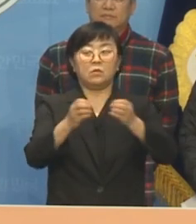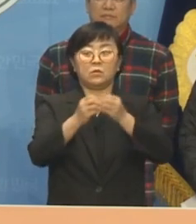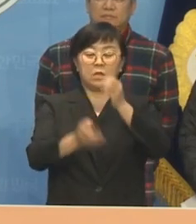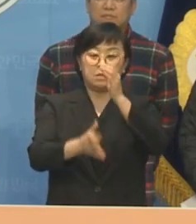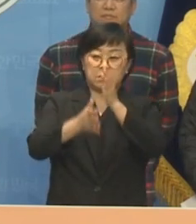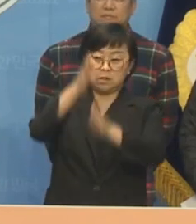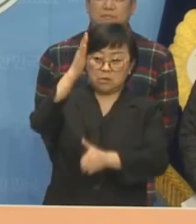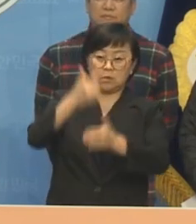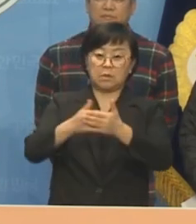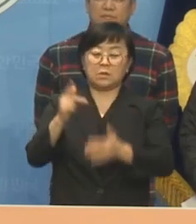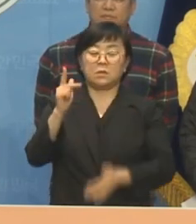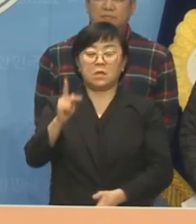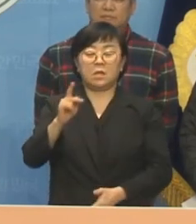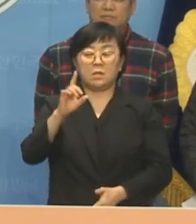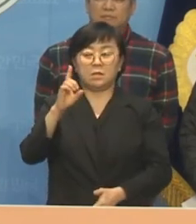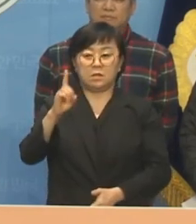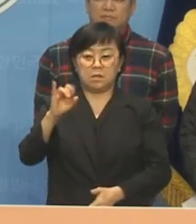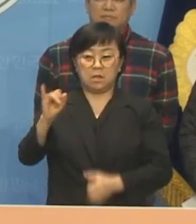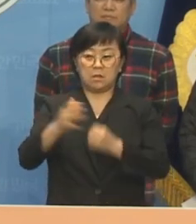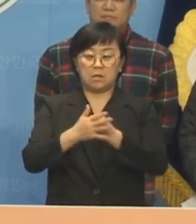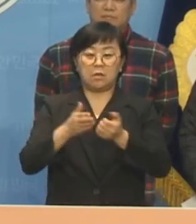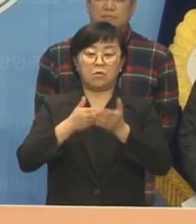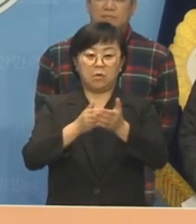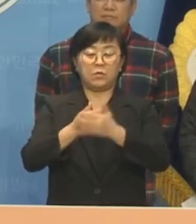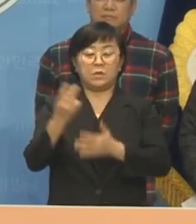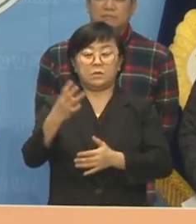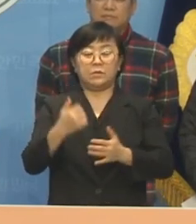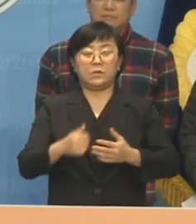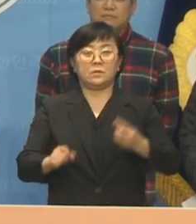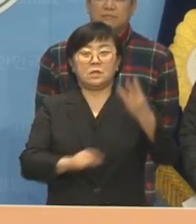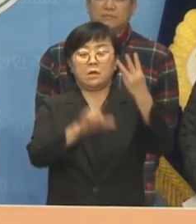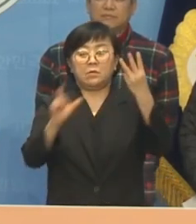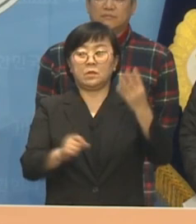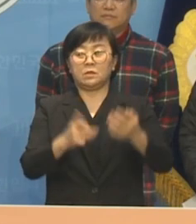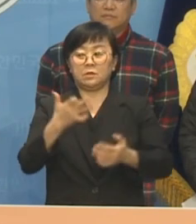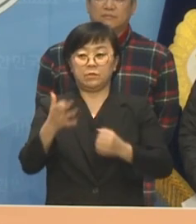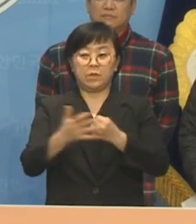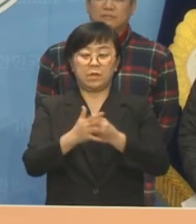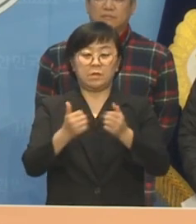논산시와 KDI에 강력히 요구합니다. 2024년 3월 18일